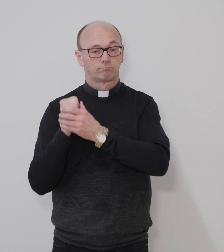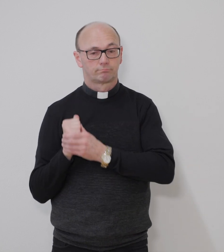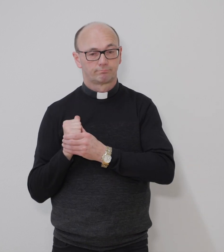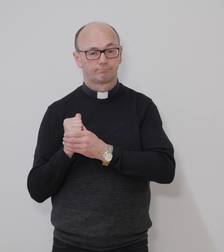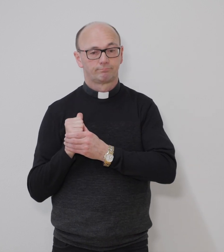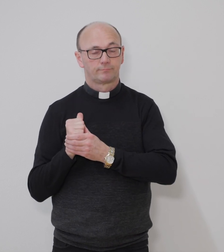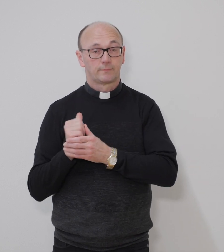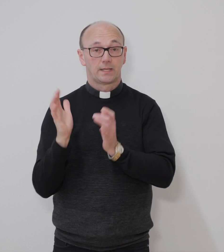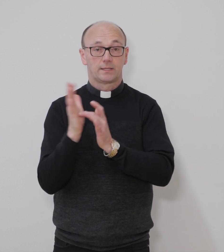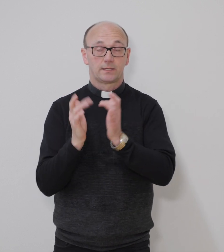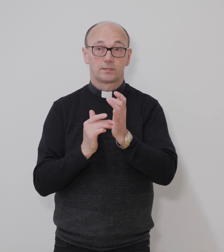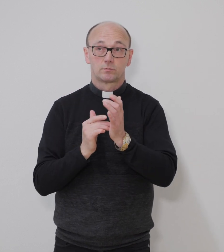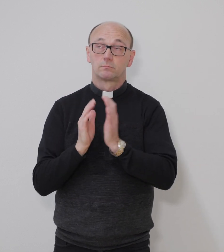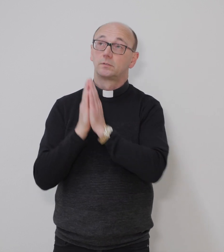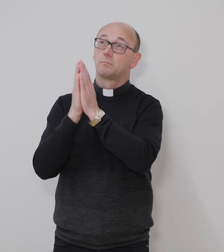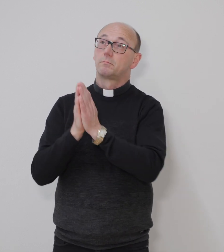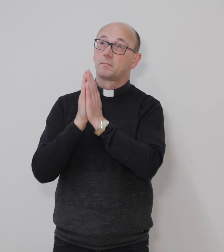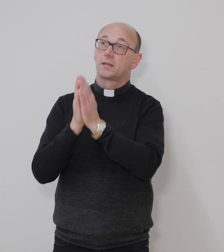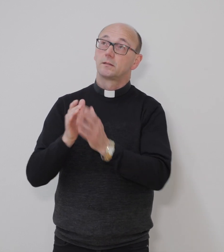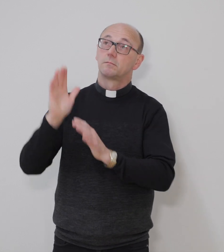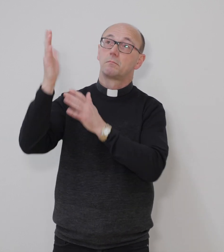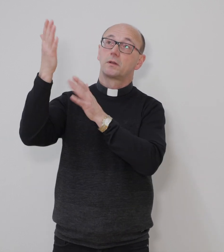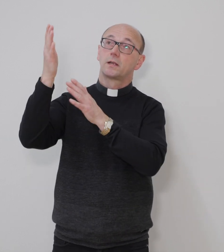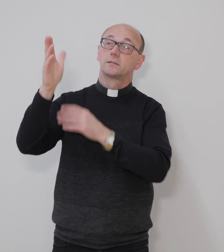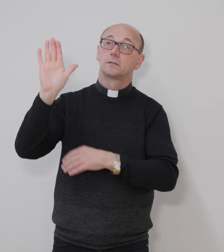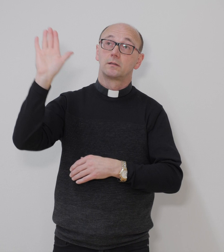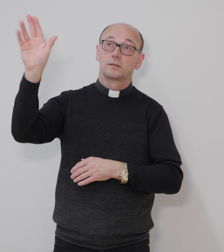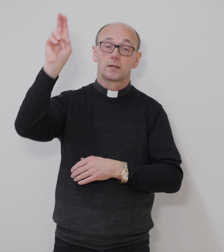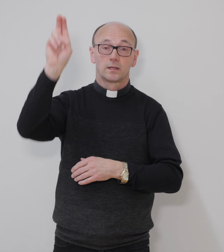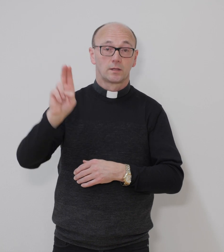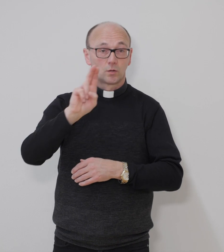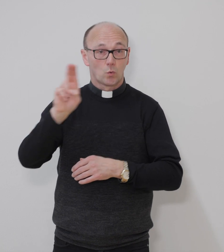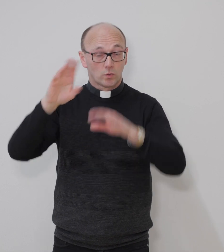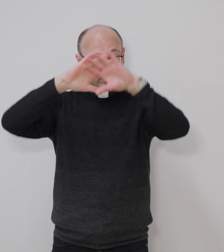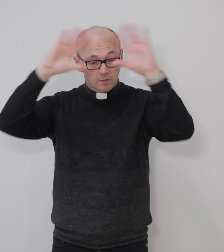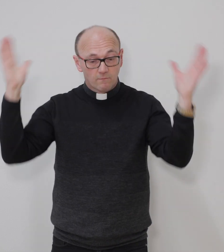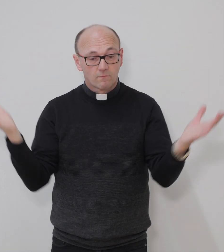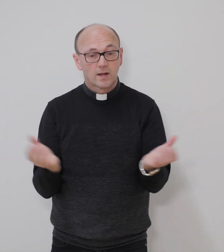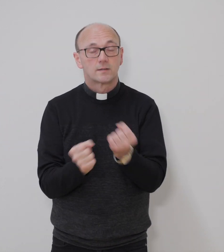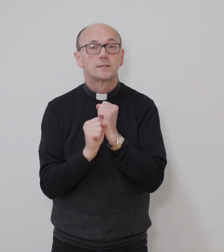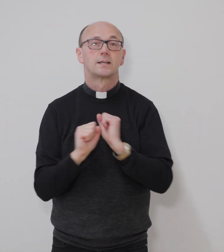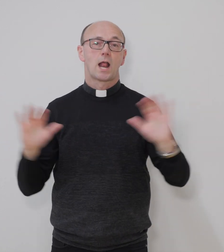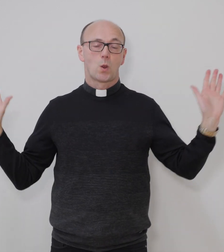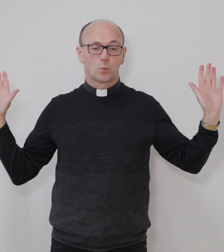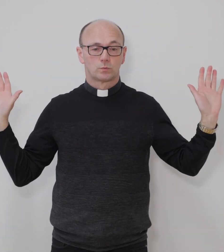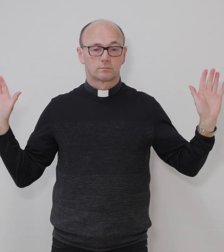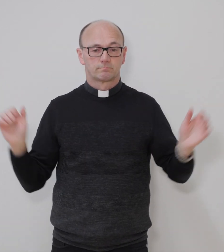Wir beten dich an, Herr Jesus Christus, und preisen dich, denn durch dein heiliges Kreuz hast du die Welt erlöst.